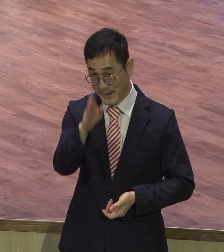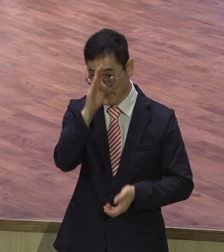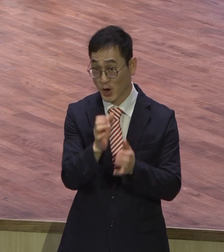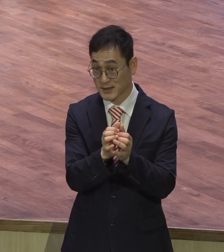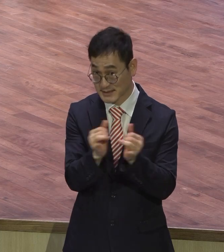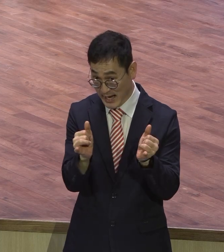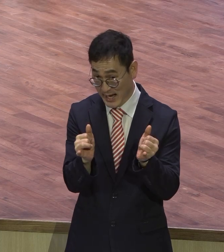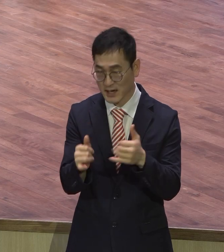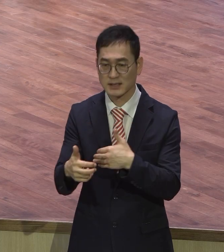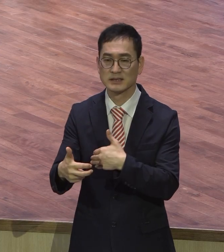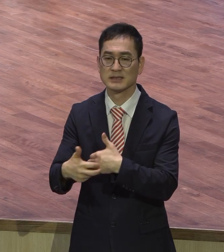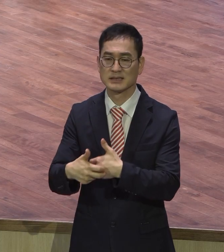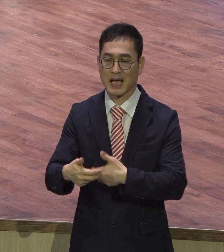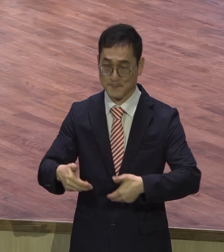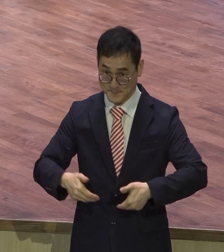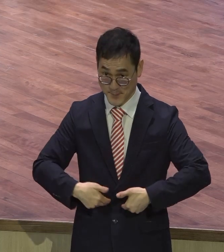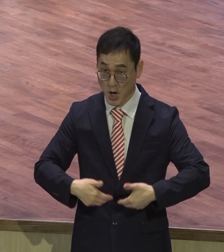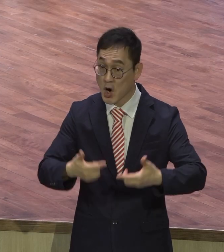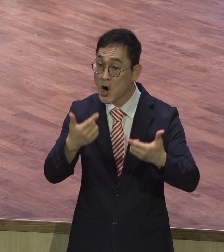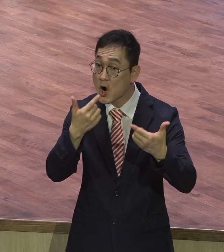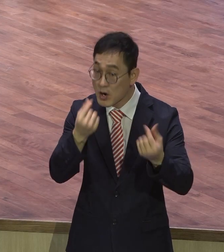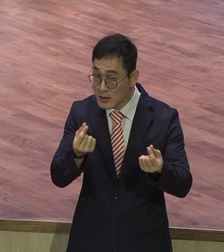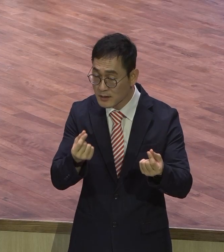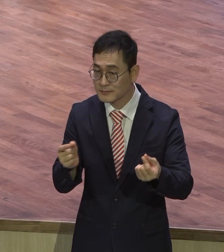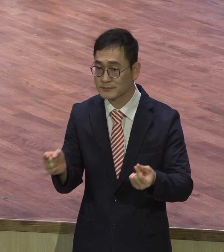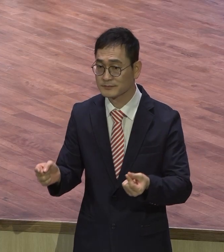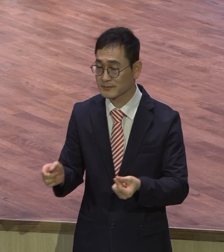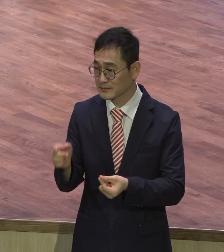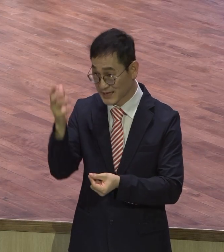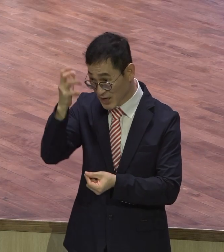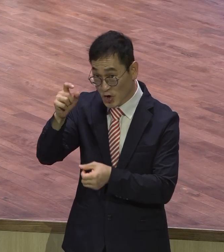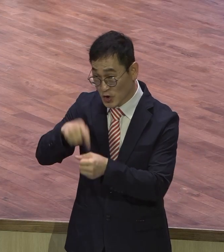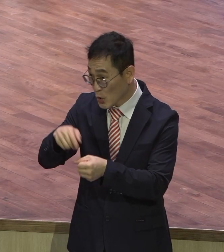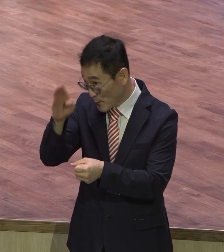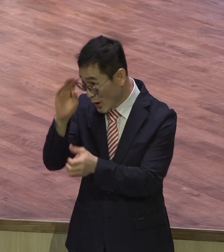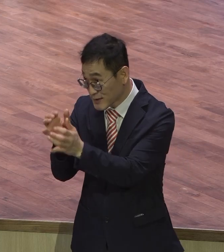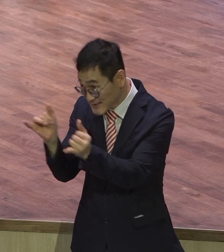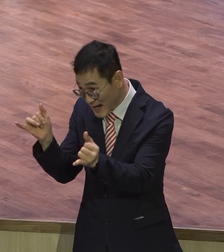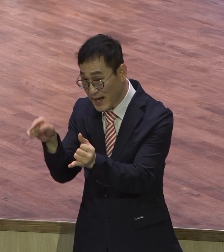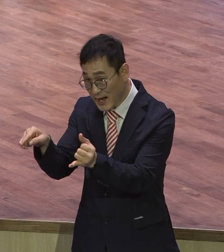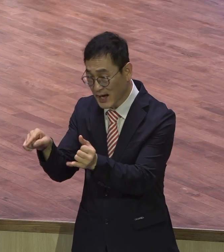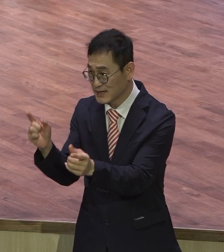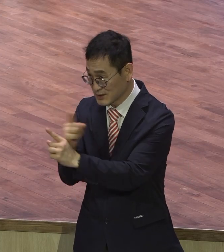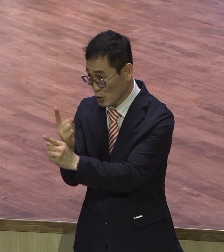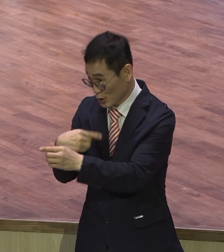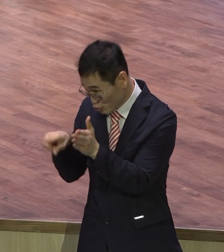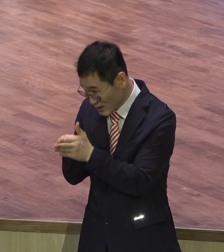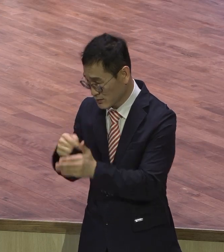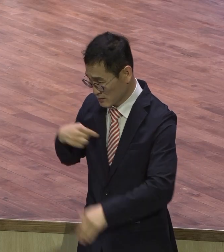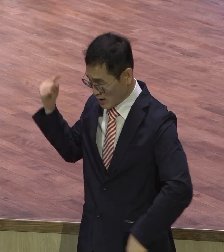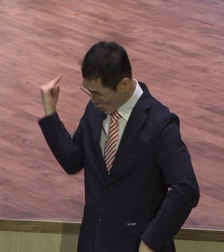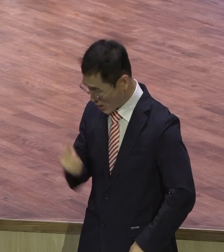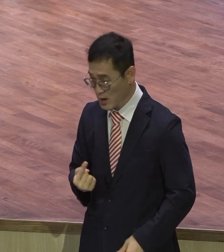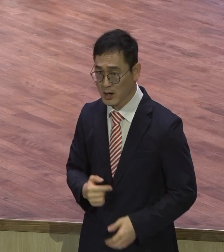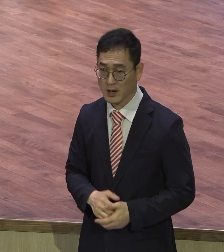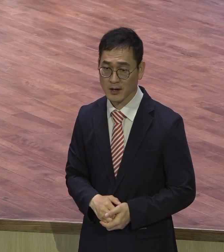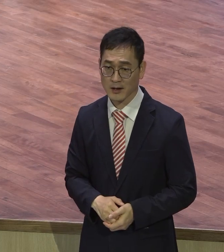자에게 의사가 필요하듯이 영적으로 병든 죄를 치유하고 새로운 삶으로 인도하는